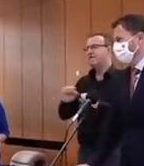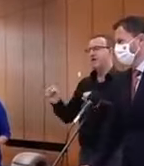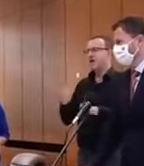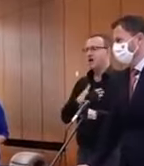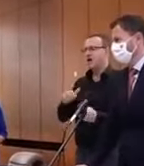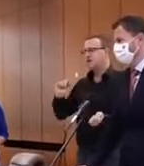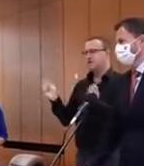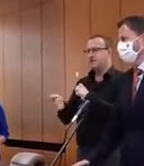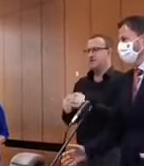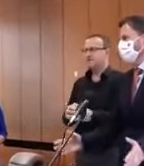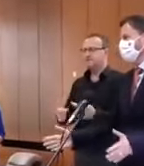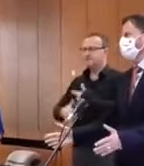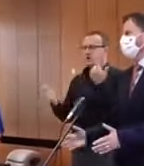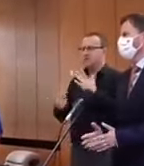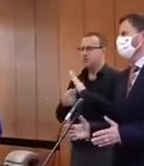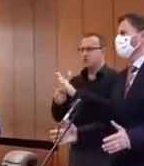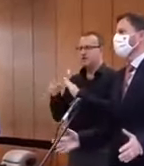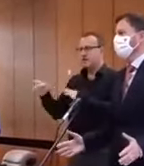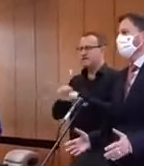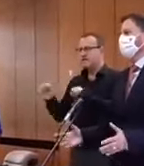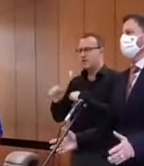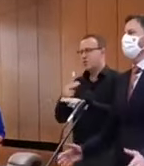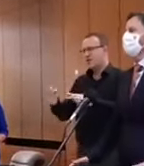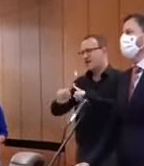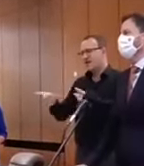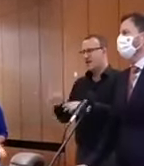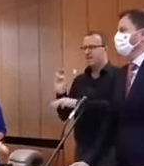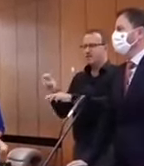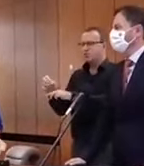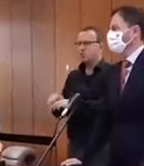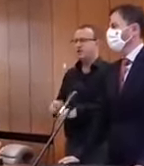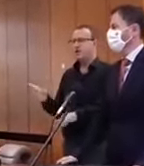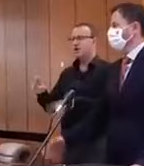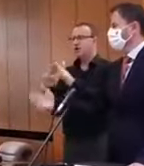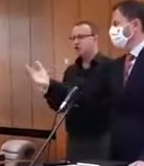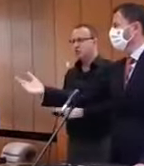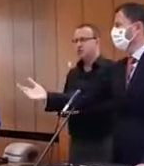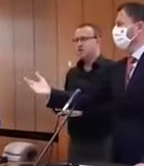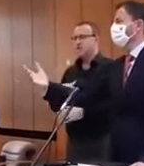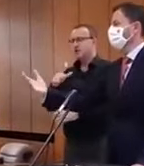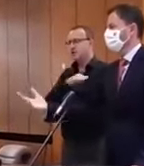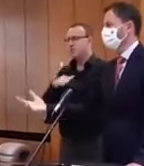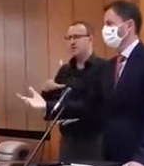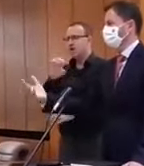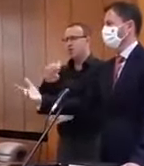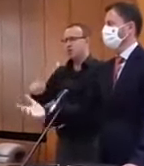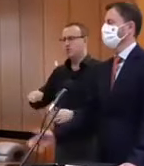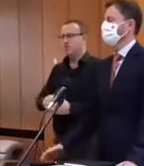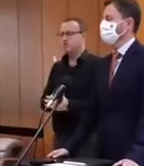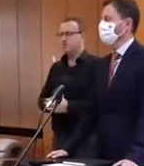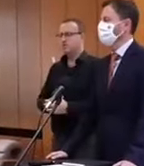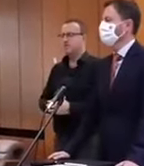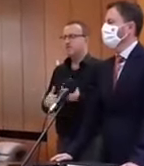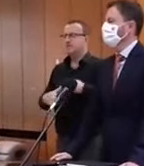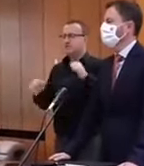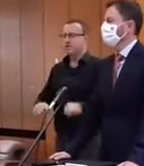zmenu. To jasne ukazuje, že táto vláda úplne inak pristupuje aj k inštitúciám, ale aj samotným europoslancom,